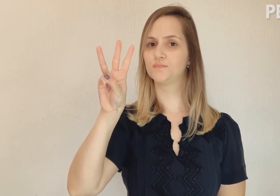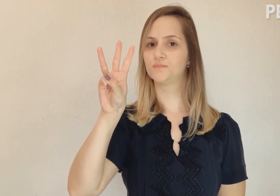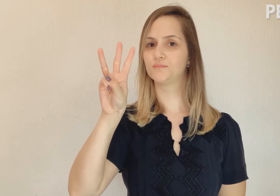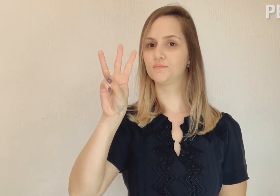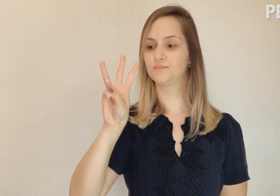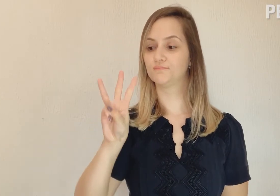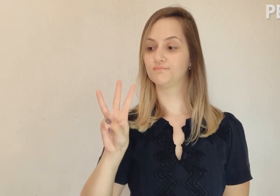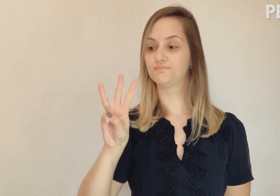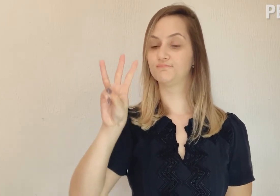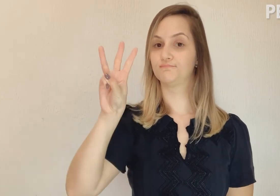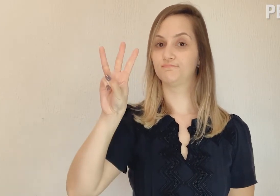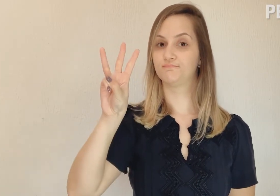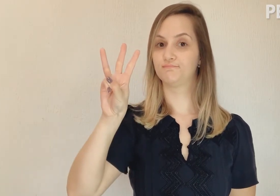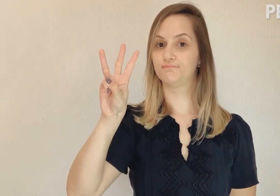W,